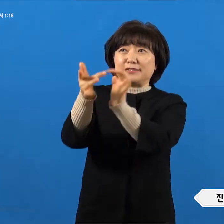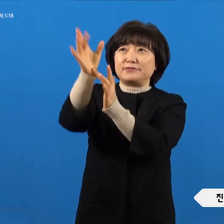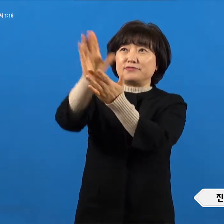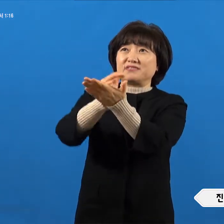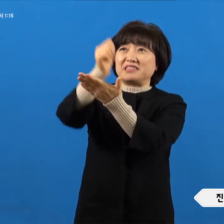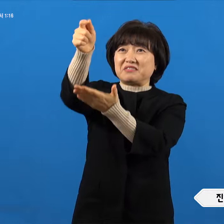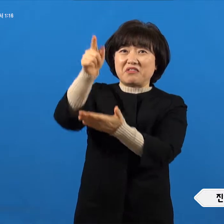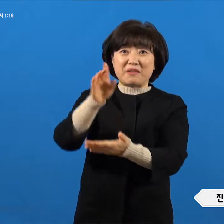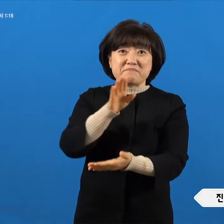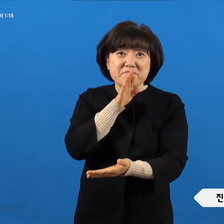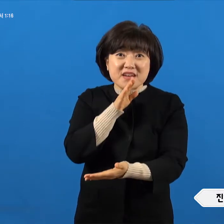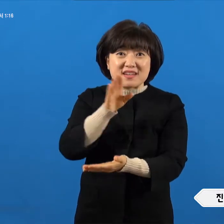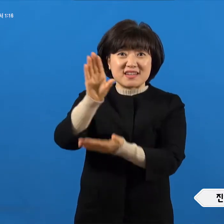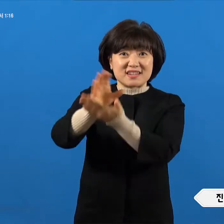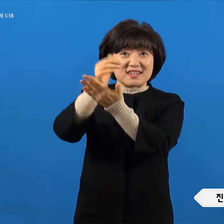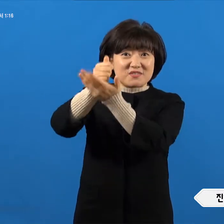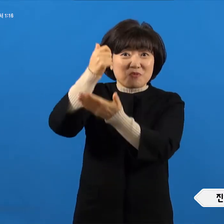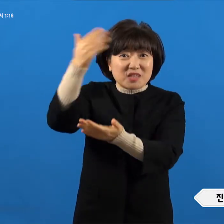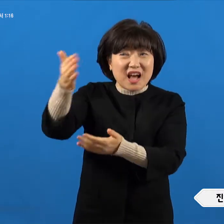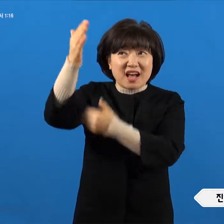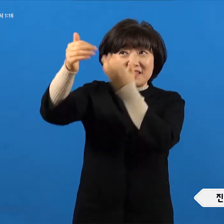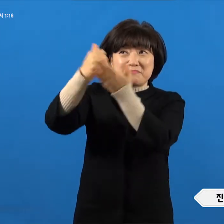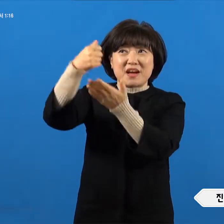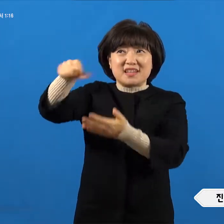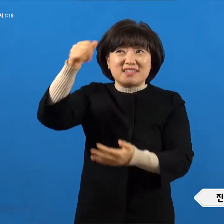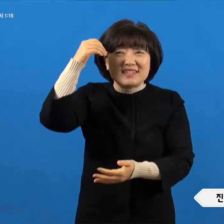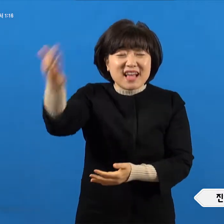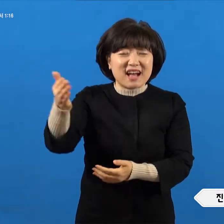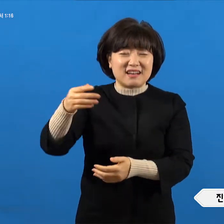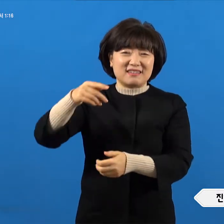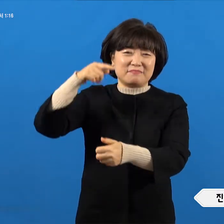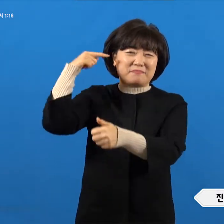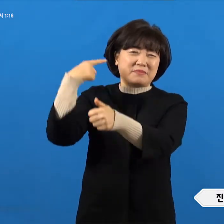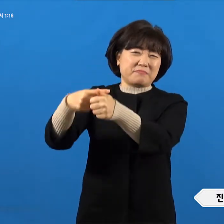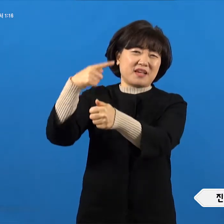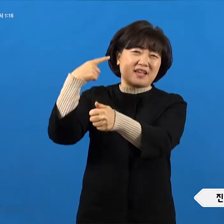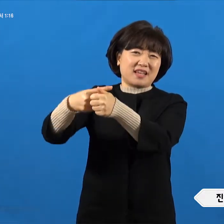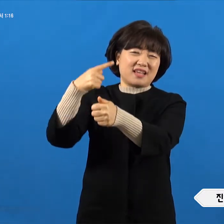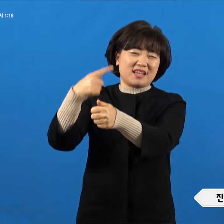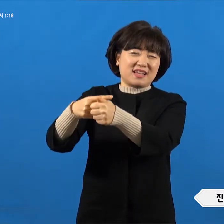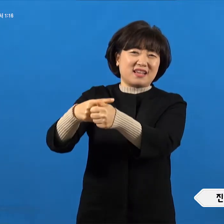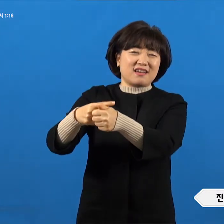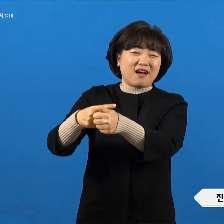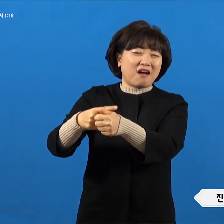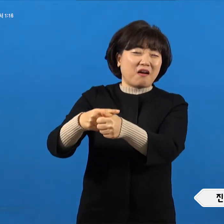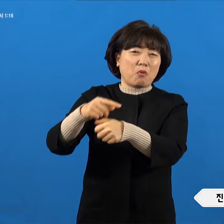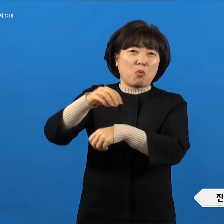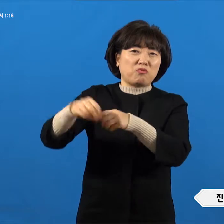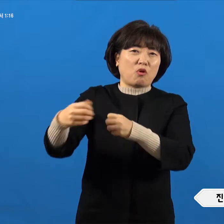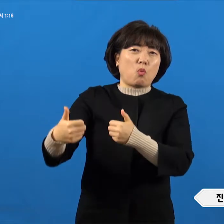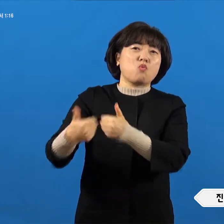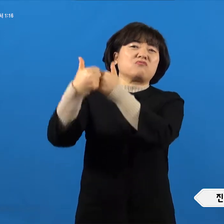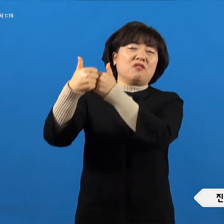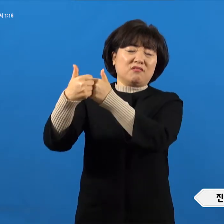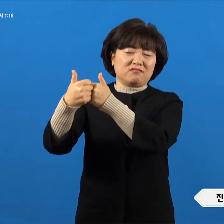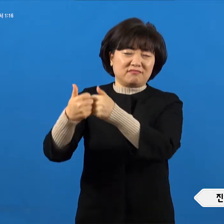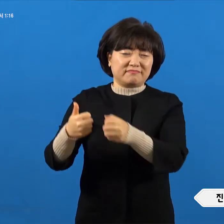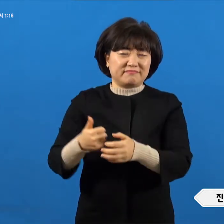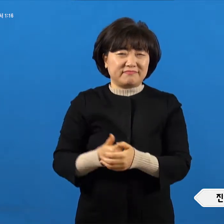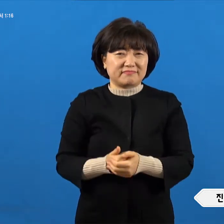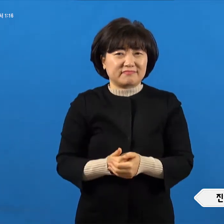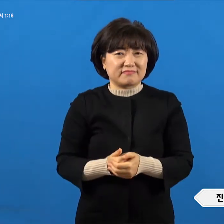수가 없었습니다. 그들은 조롱하고 비판했습니다. 아니, 오히려 공격의 대상이 되었습니다.